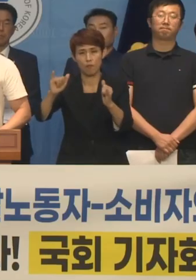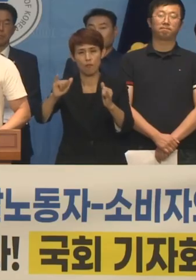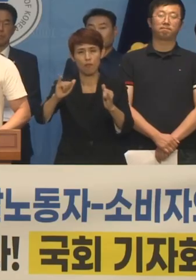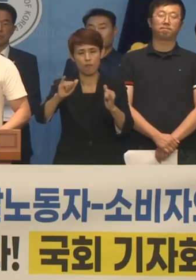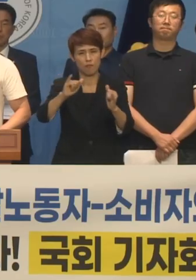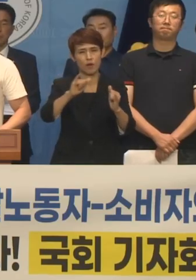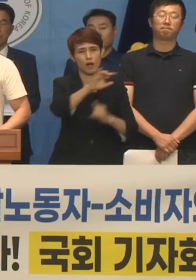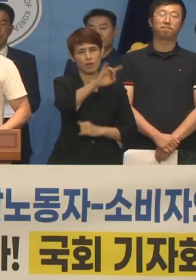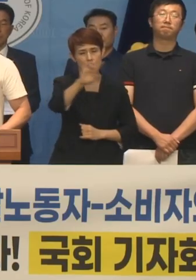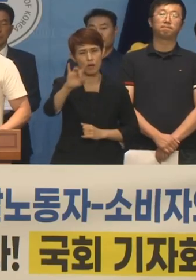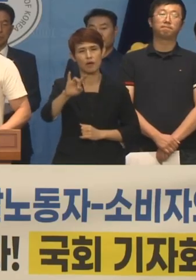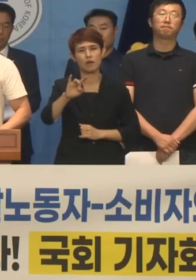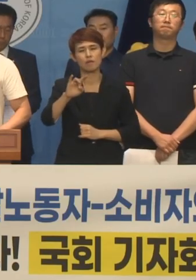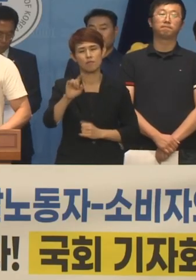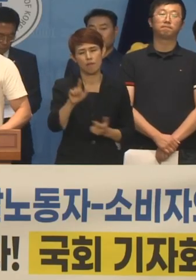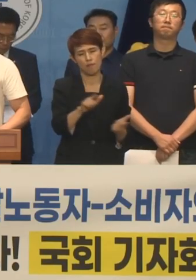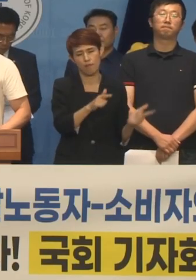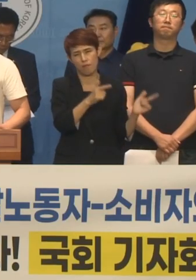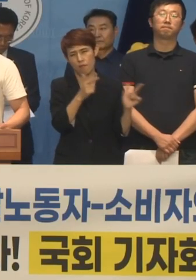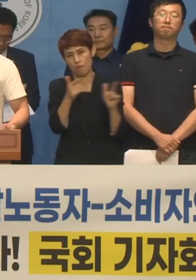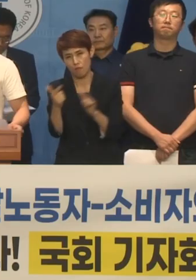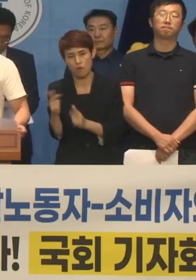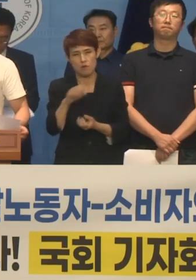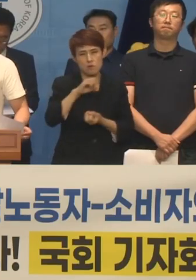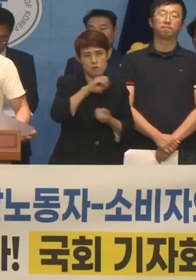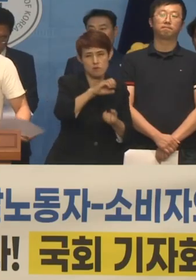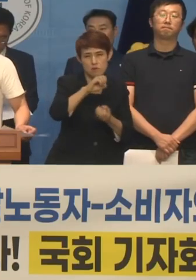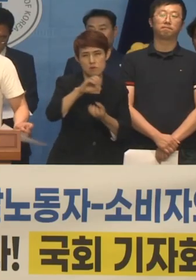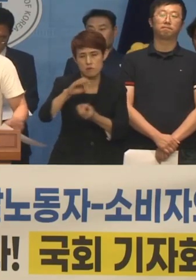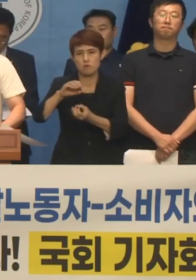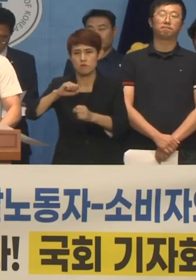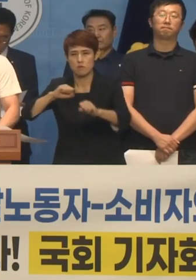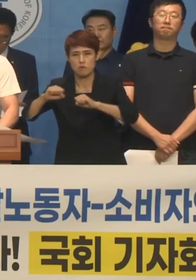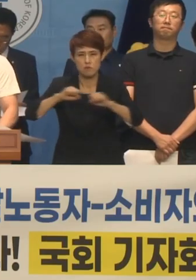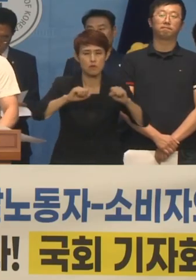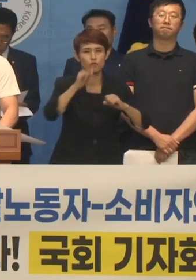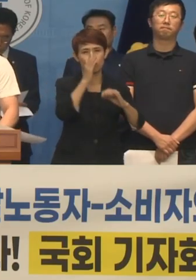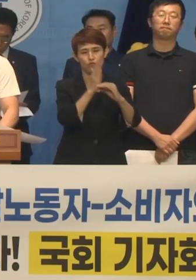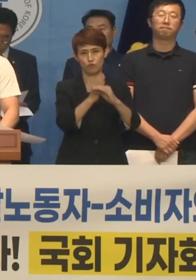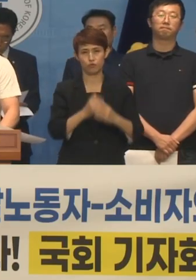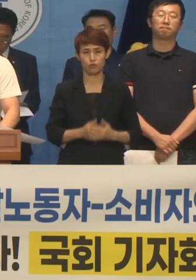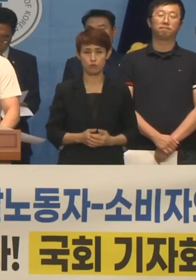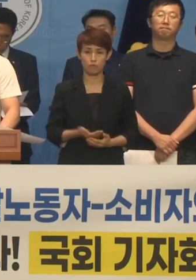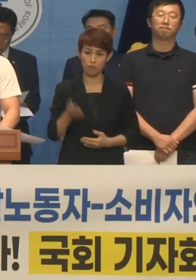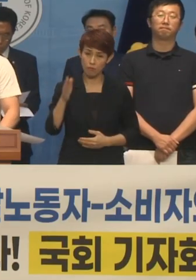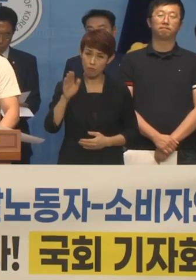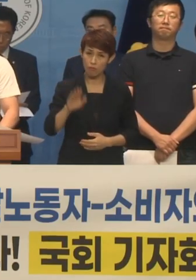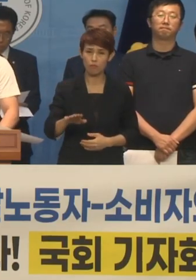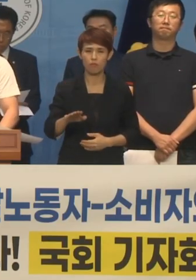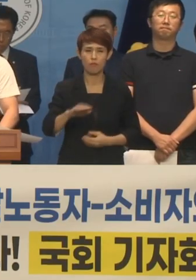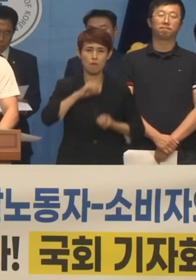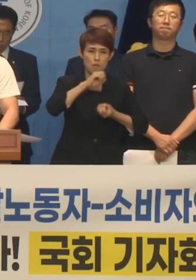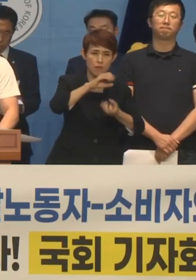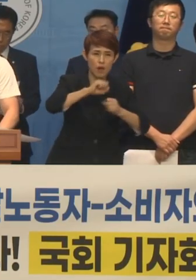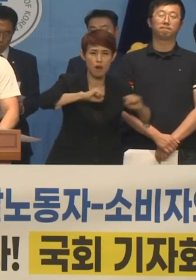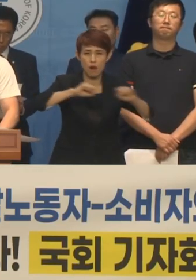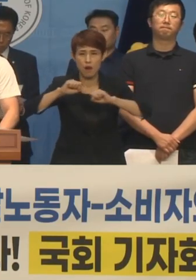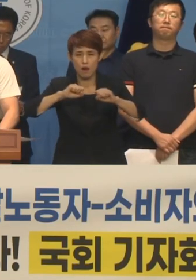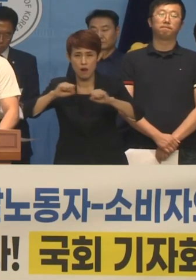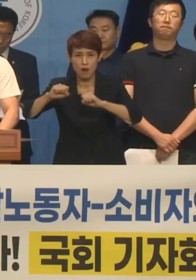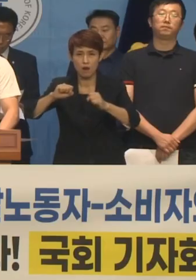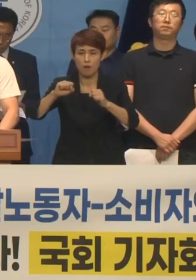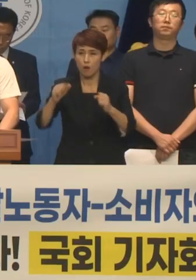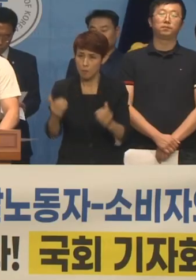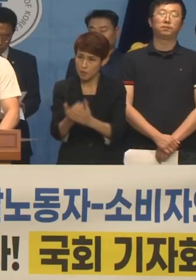지니고 있습니다. 하루 종일 배달 플랫폼을 활용해 일하고 있습니다. 그런데 돌이켜보면 배달 플랫폼은 그동안